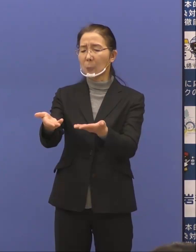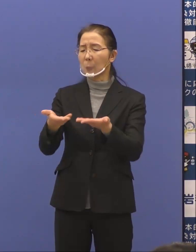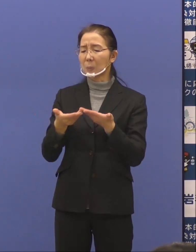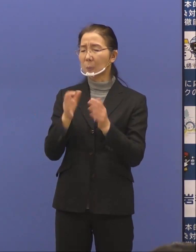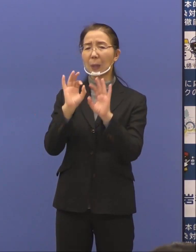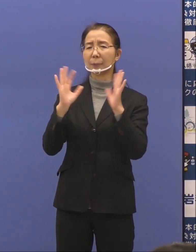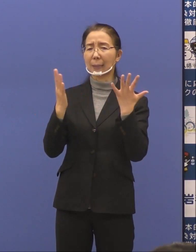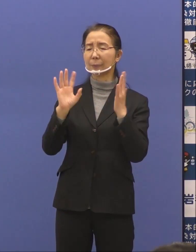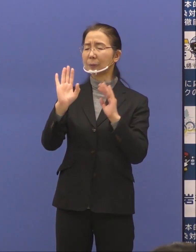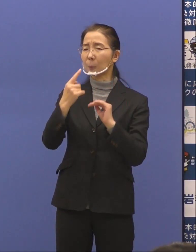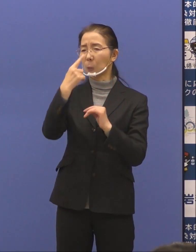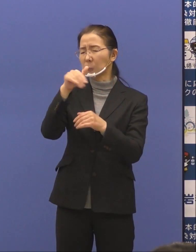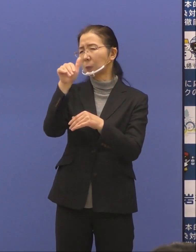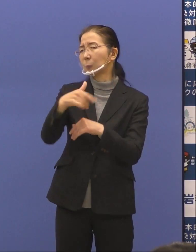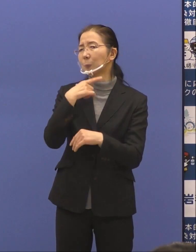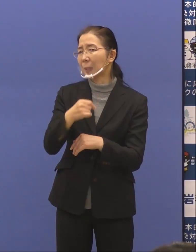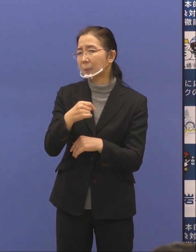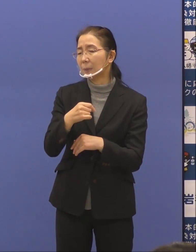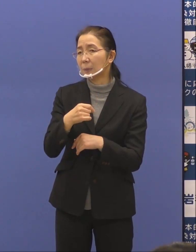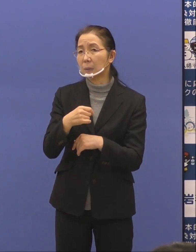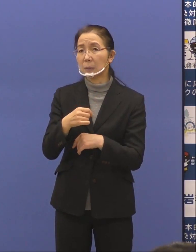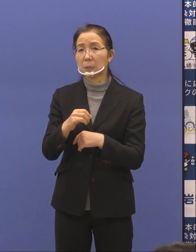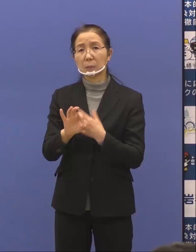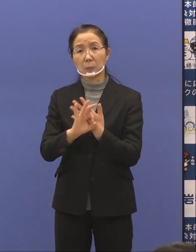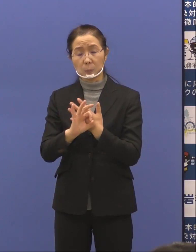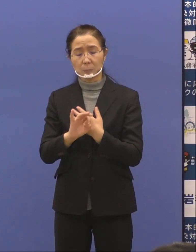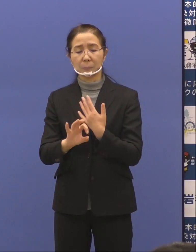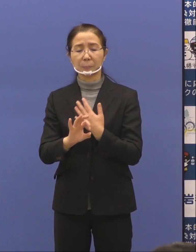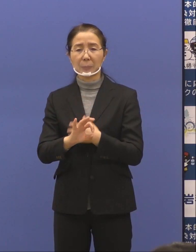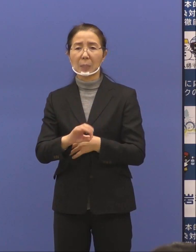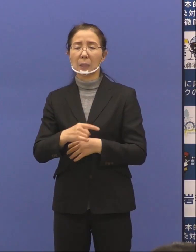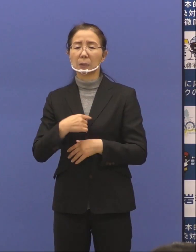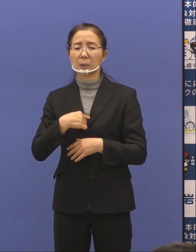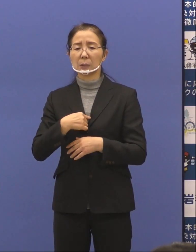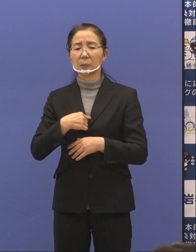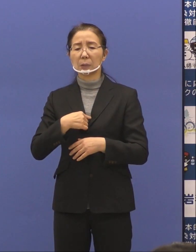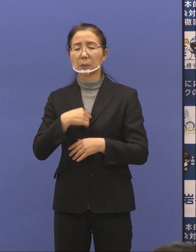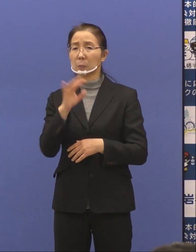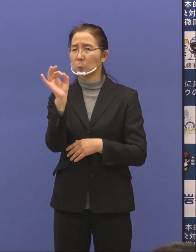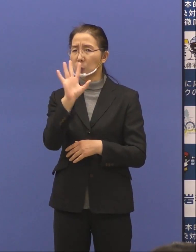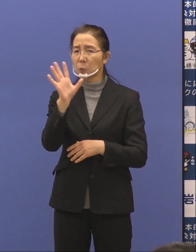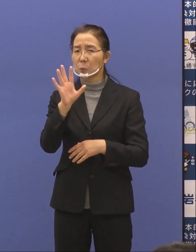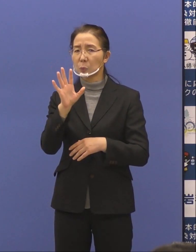か、実はこう無償の自由な